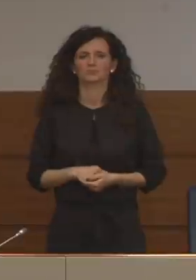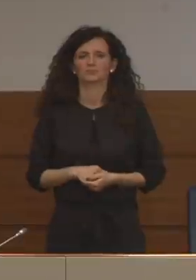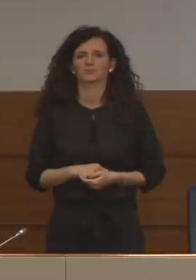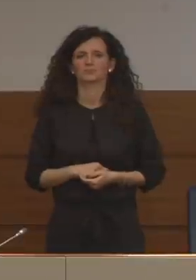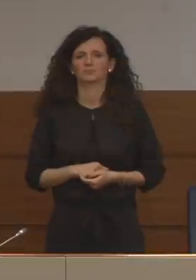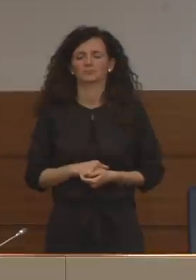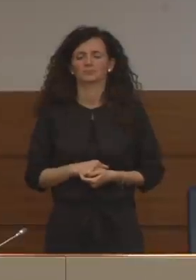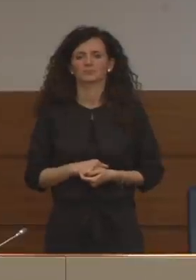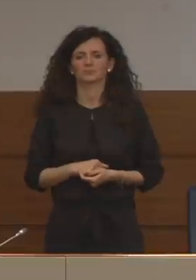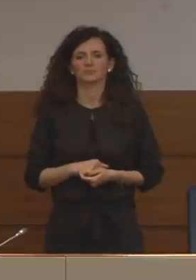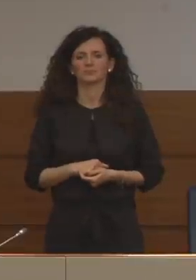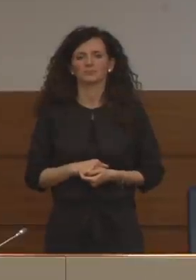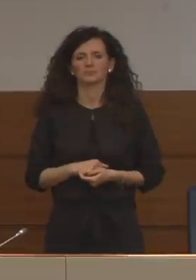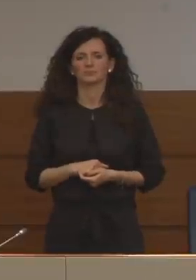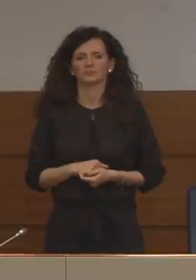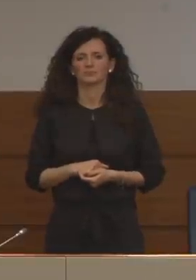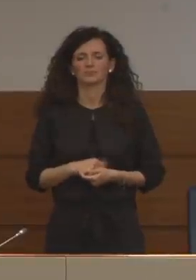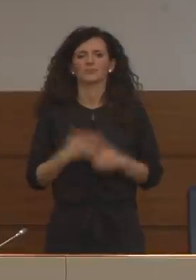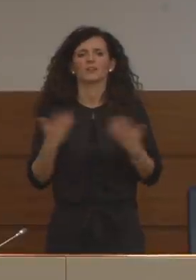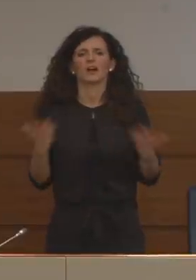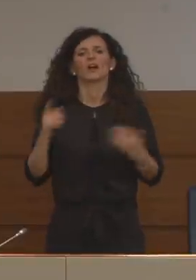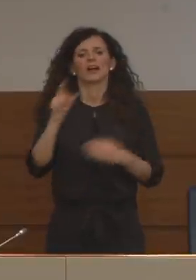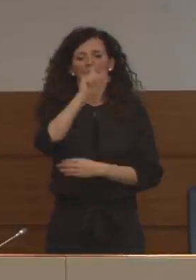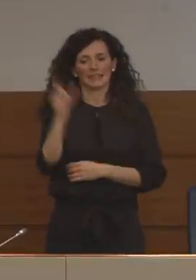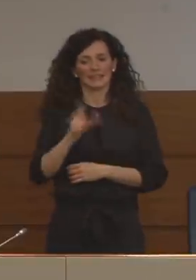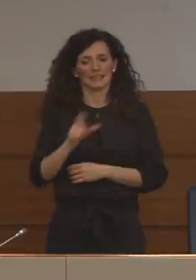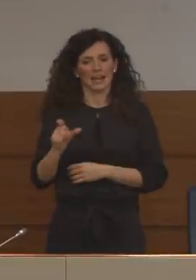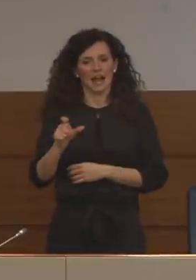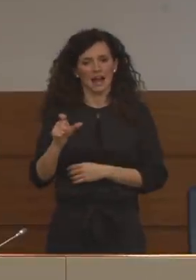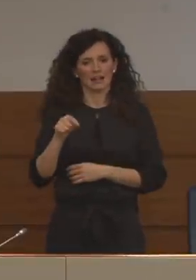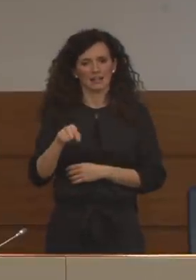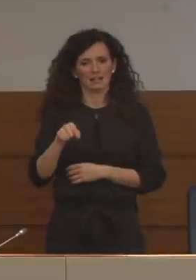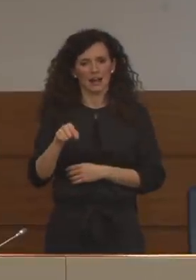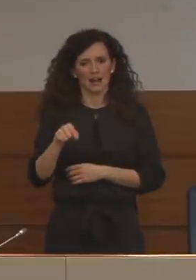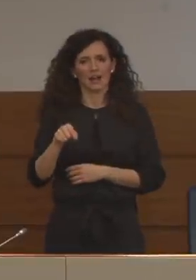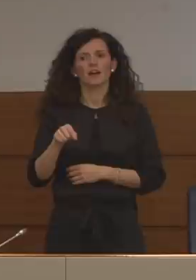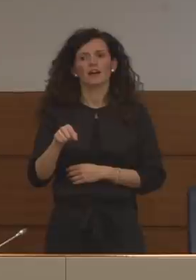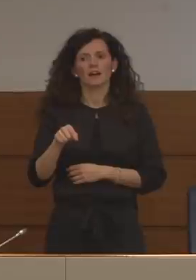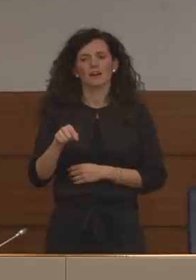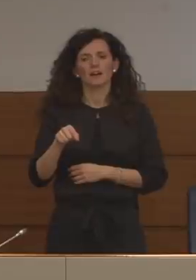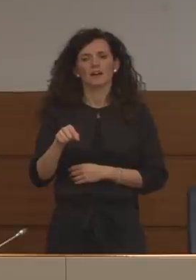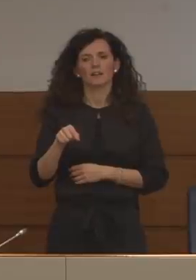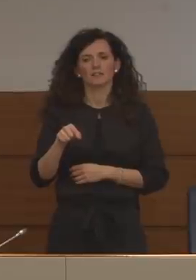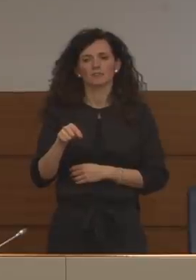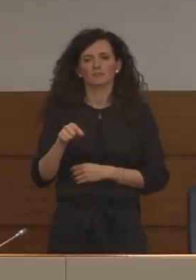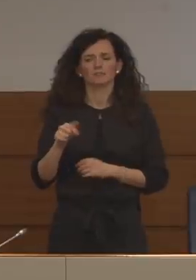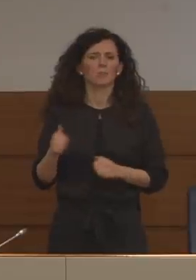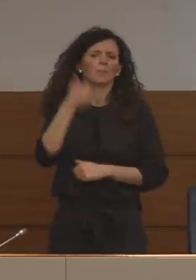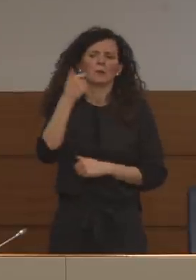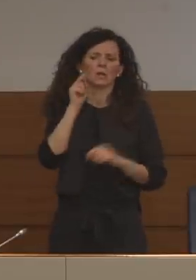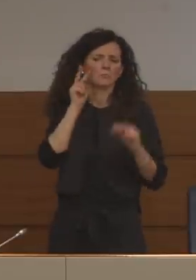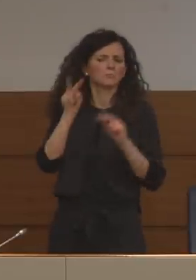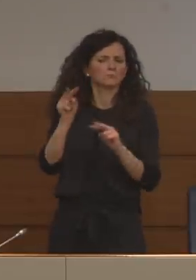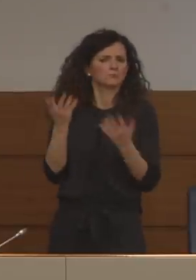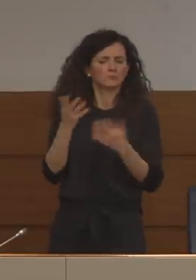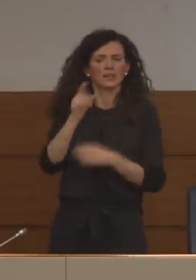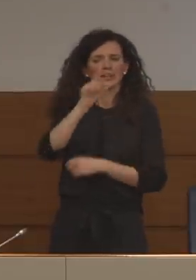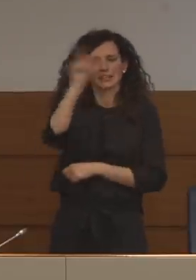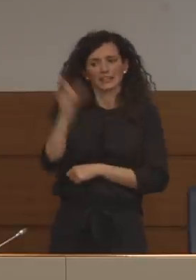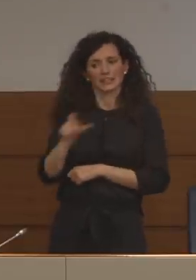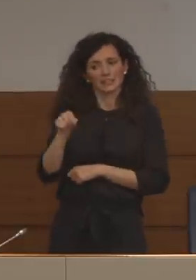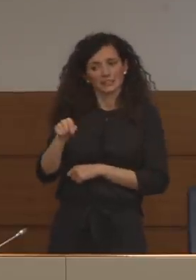osservazione l'italia è il paese che a oggi ha